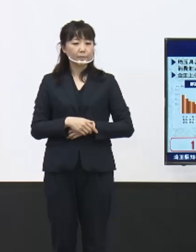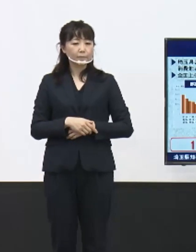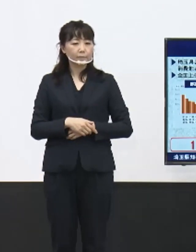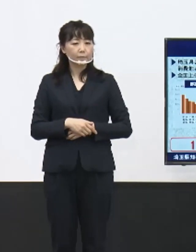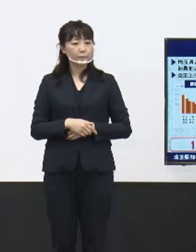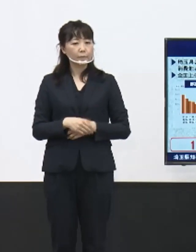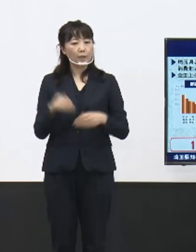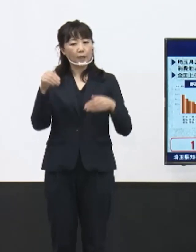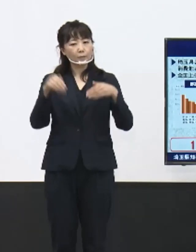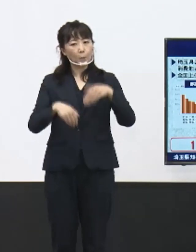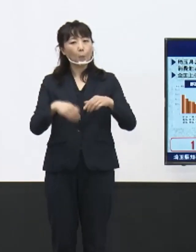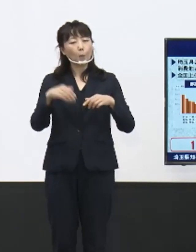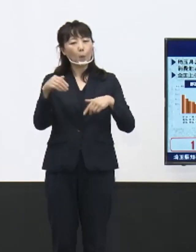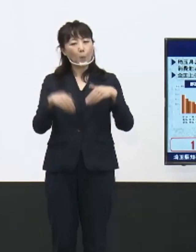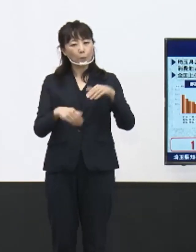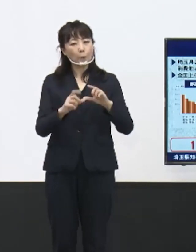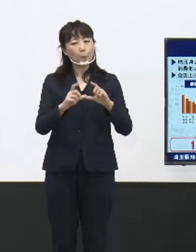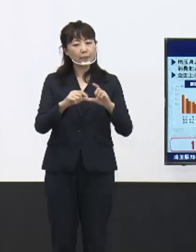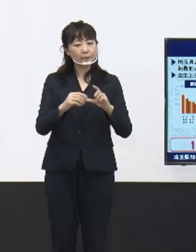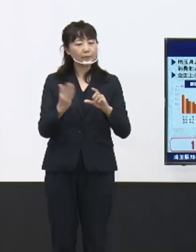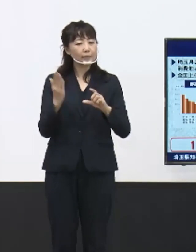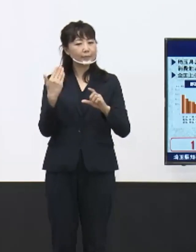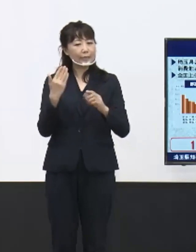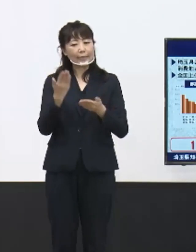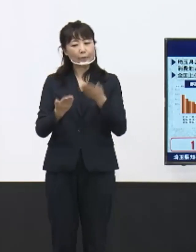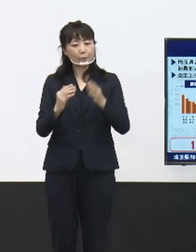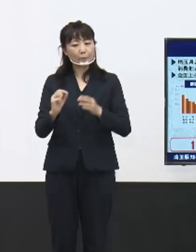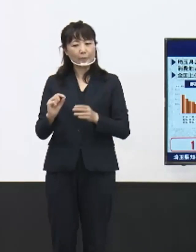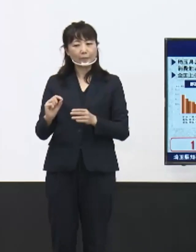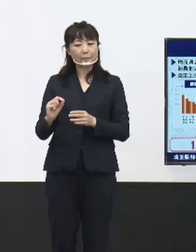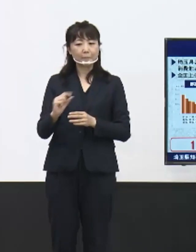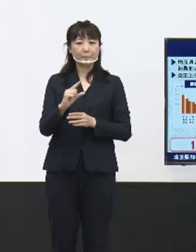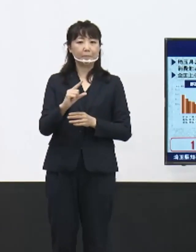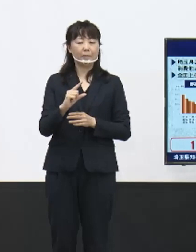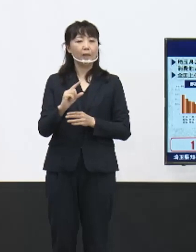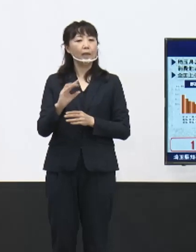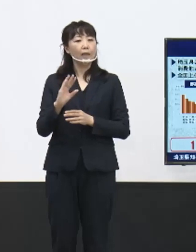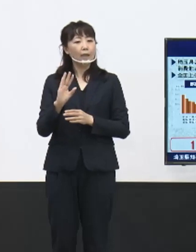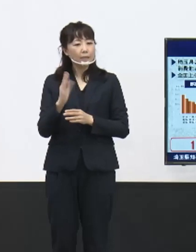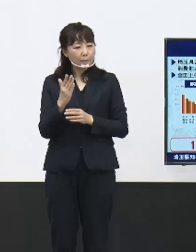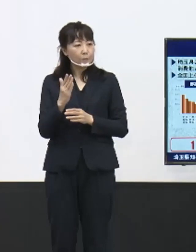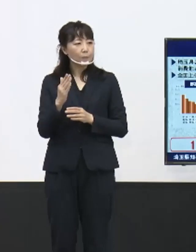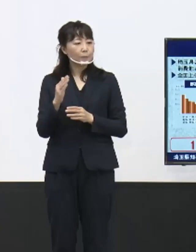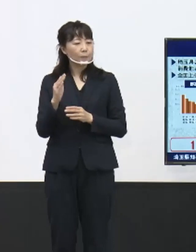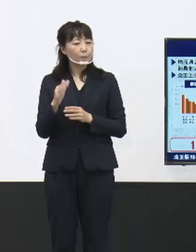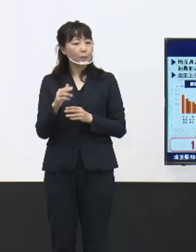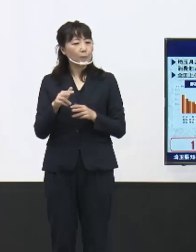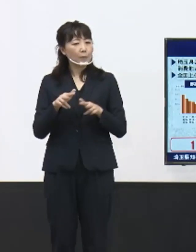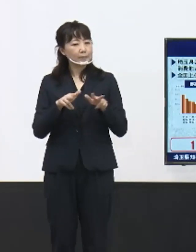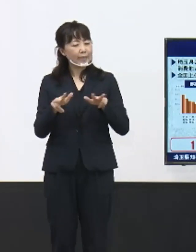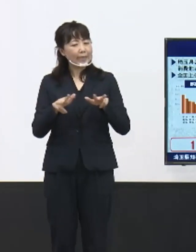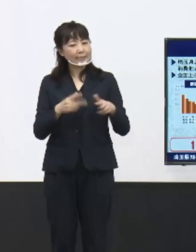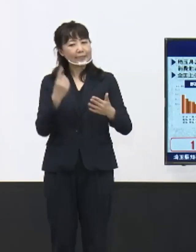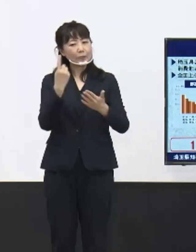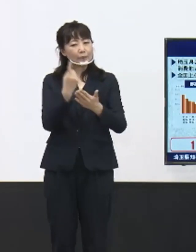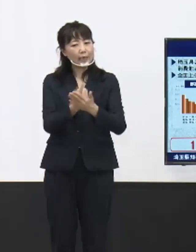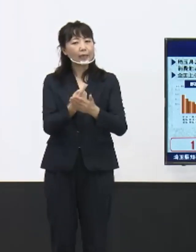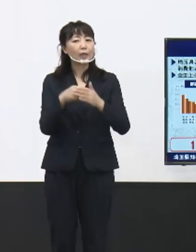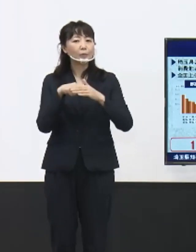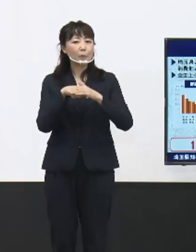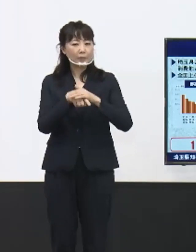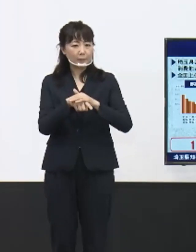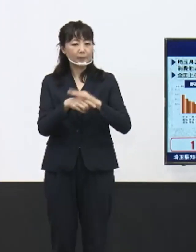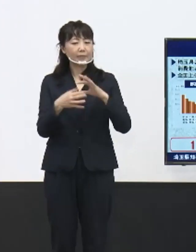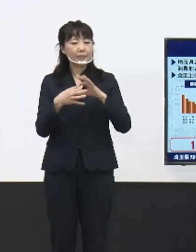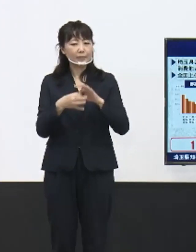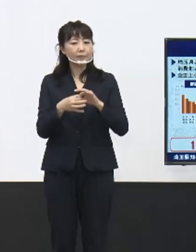投票率、前回よりは向上しているんですけれども、投票率の評価とですね、政治参加の意義ということについても改